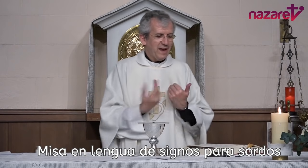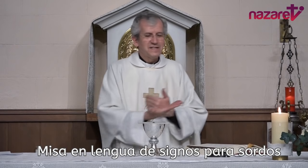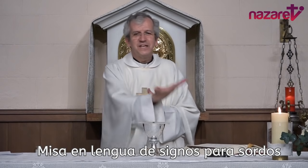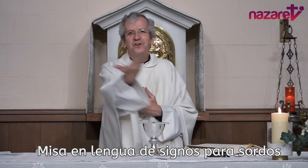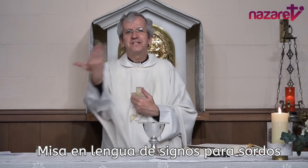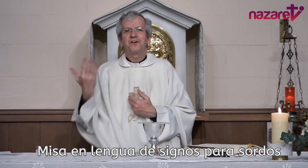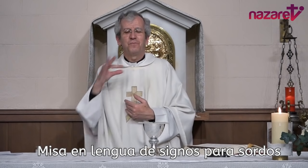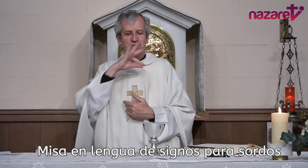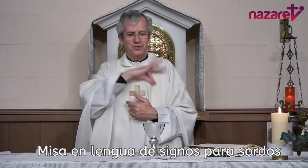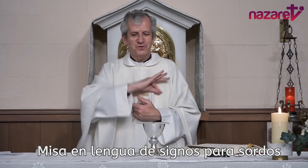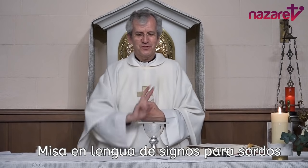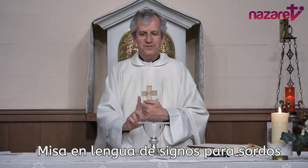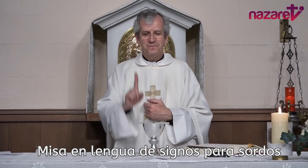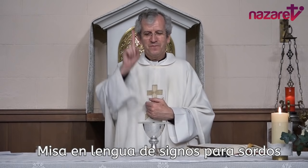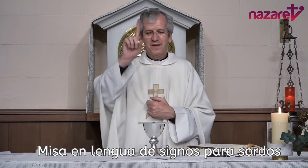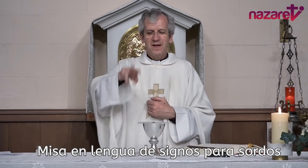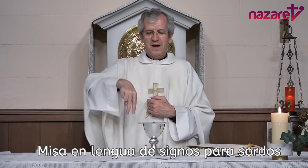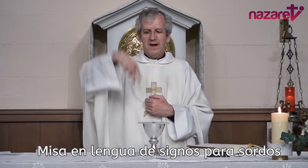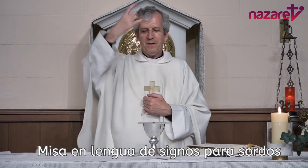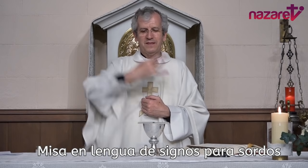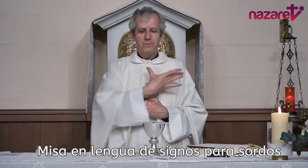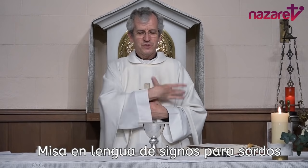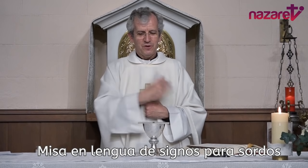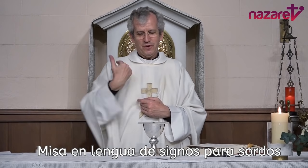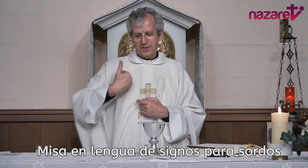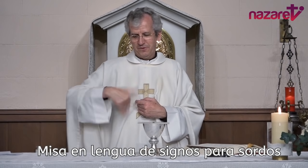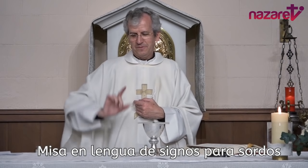El Señor esté con vosotros. Levantemos el corazón.